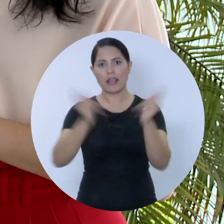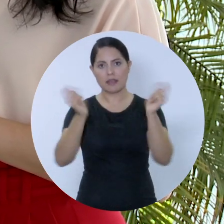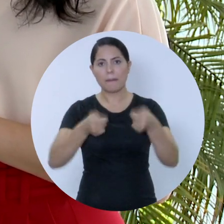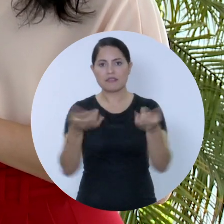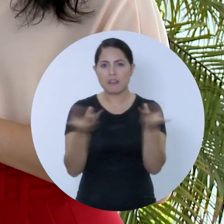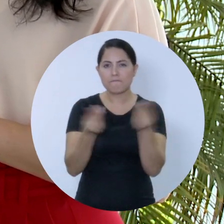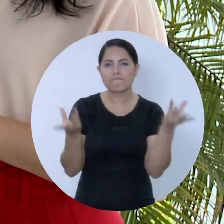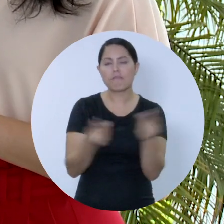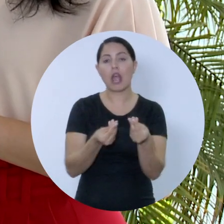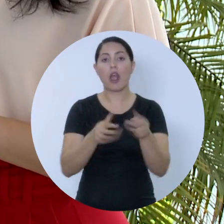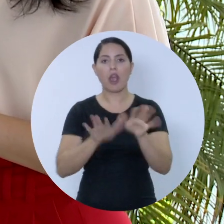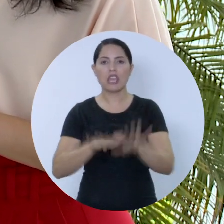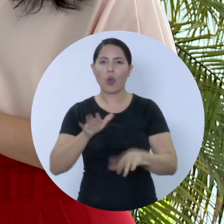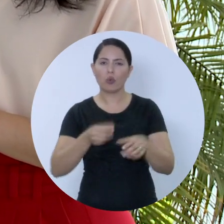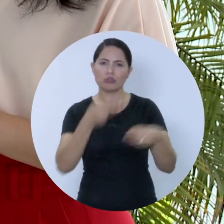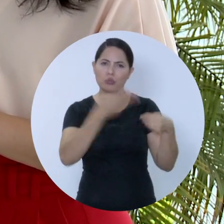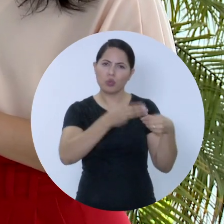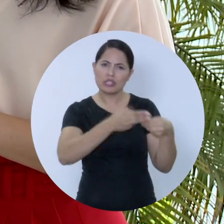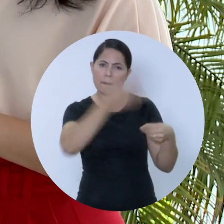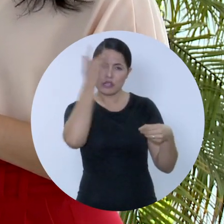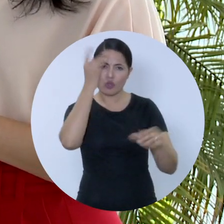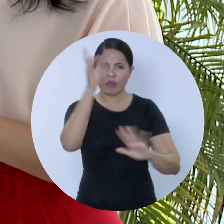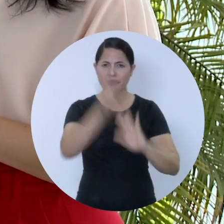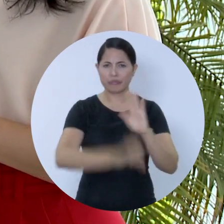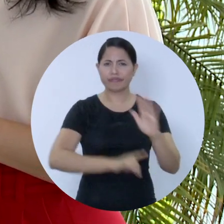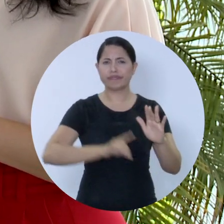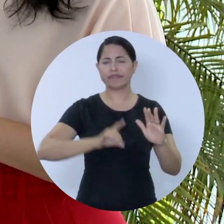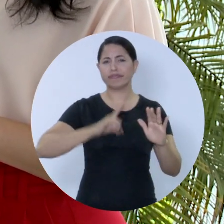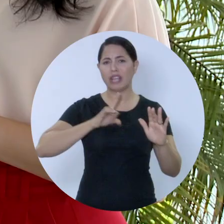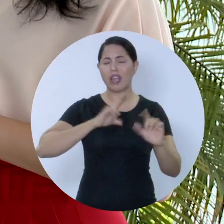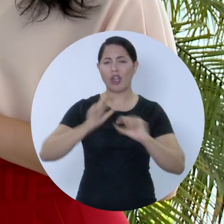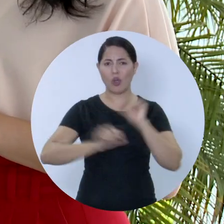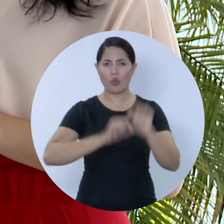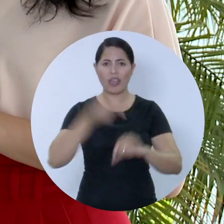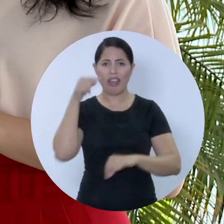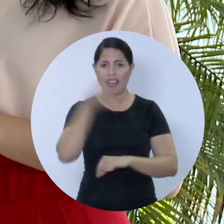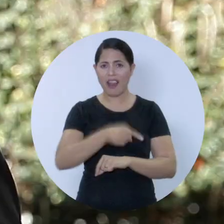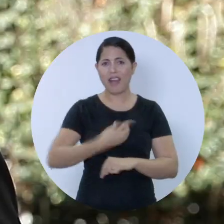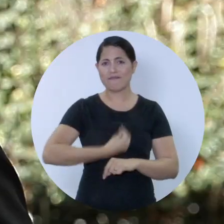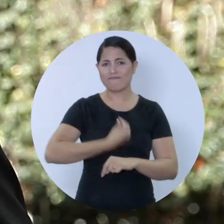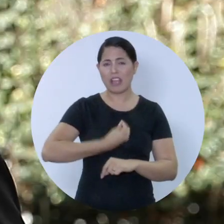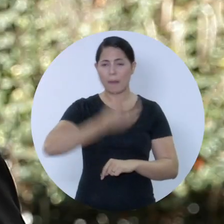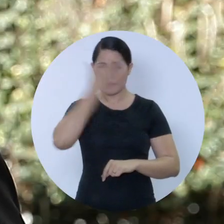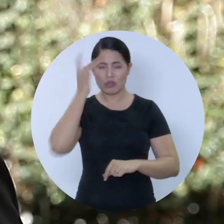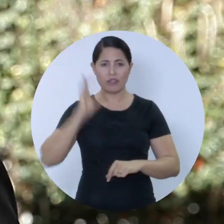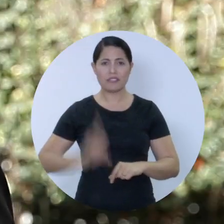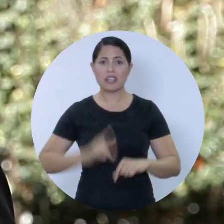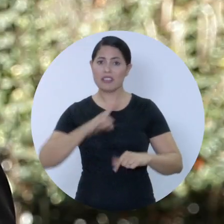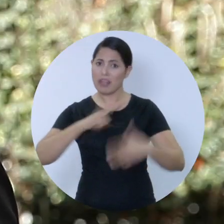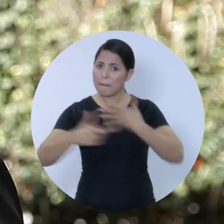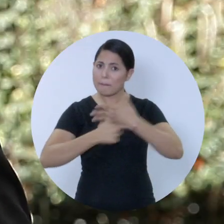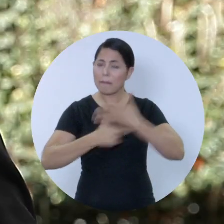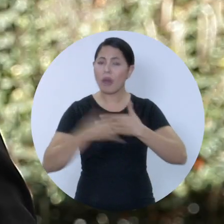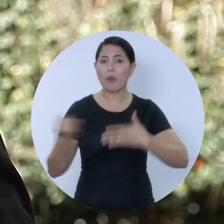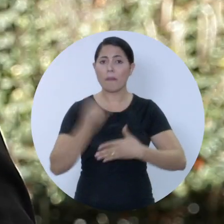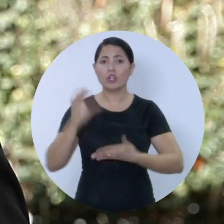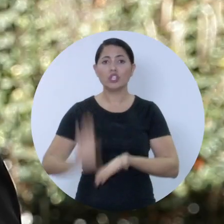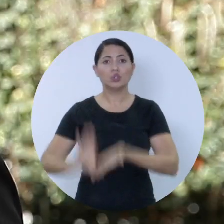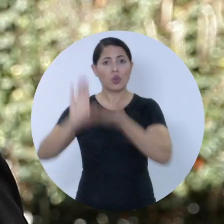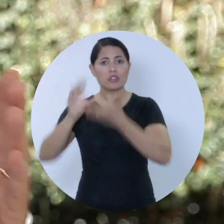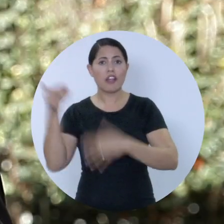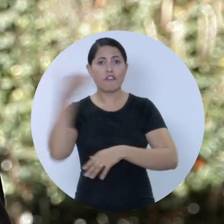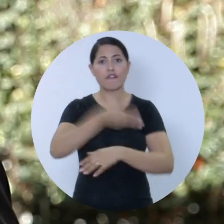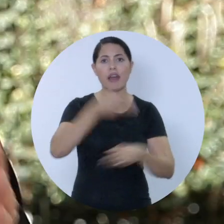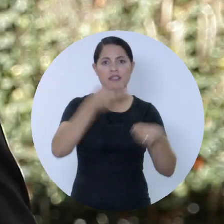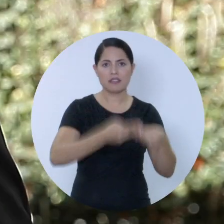nos municípios mesmo, de muitas dessas pessoas com deficiência e das suas entidades representativas, um reforço no papel dos conselhos, porque são os